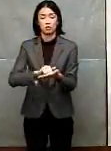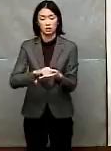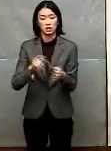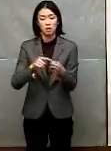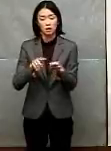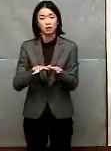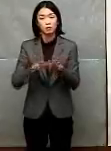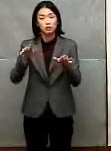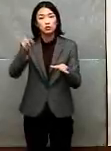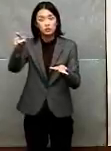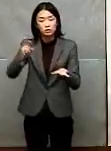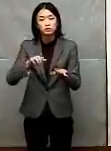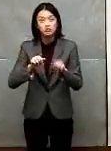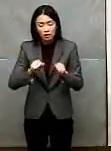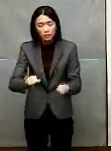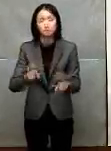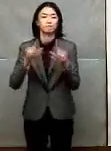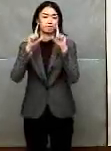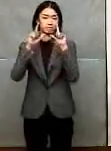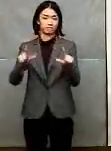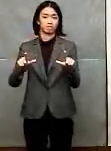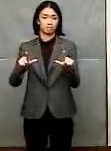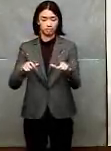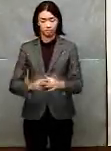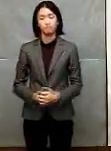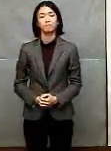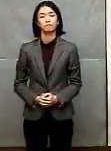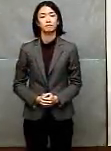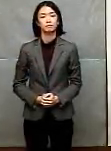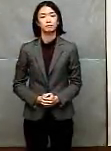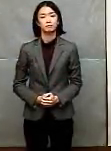ングで開催しますので、お知らせするものであります。